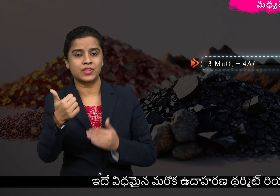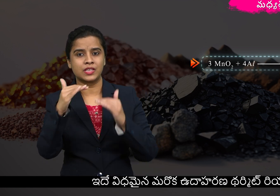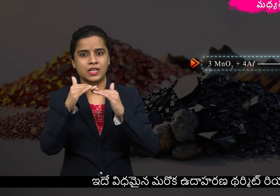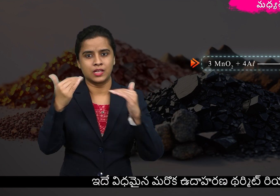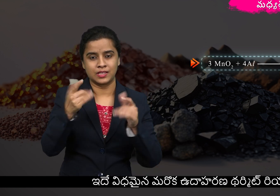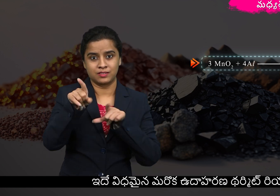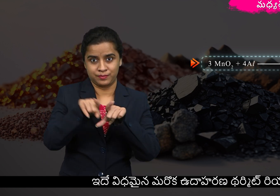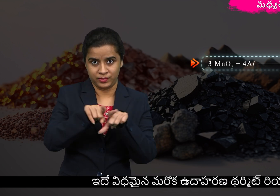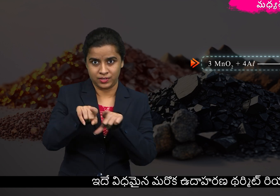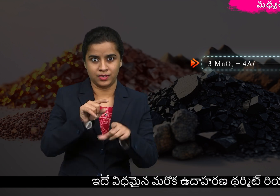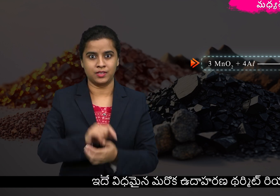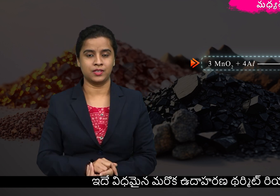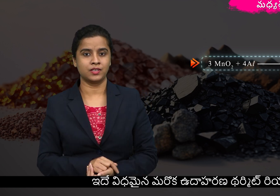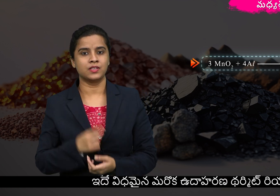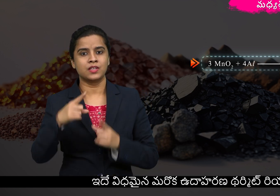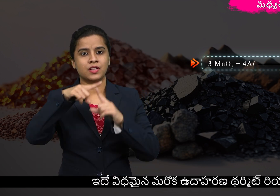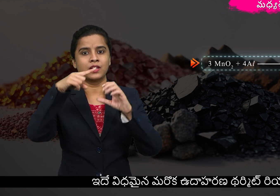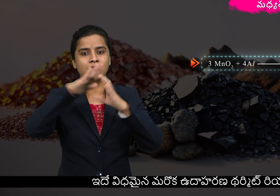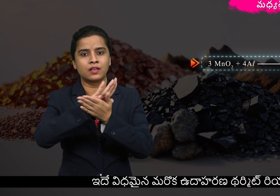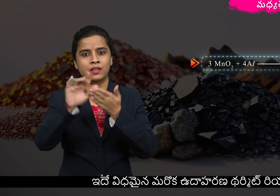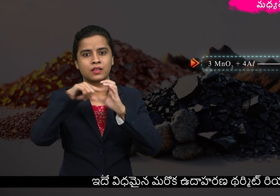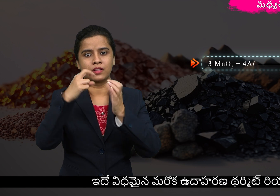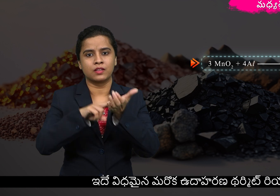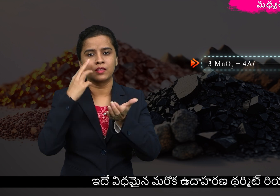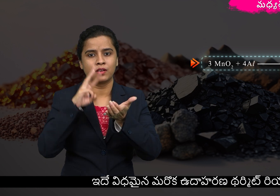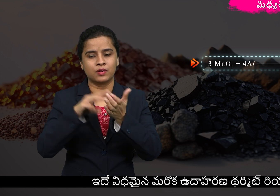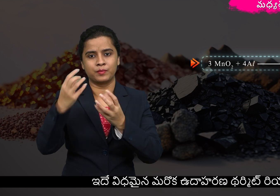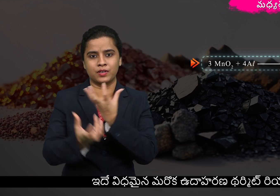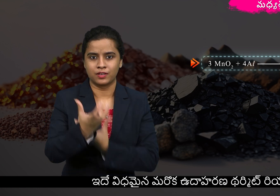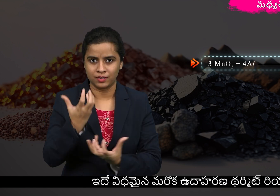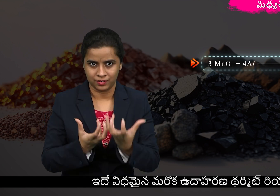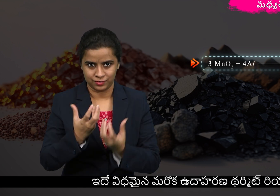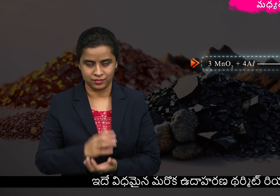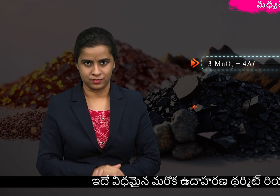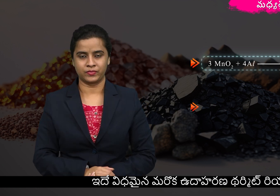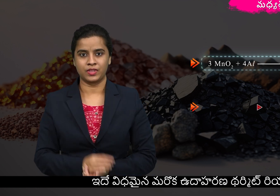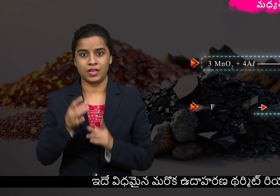ఇదే విధమైన మరొక ఉదాహరణ థర్మిట్ రియాక్షన్.